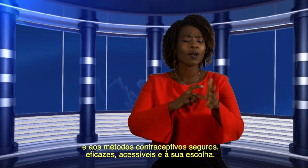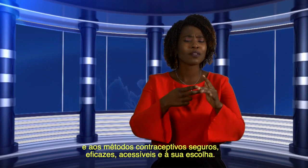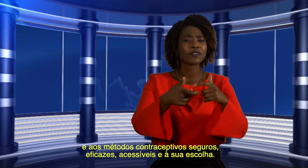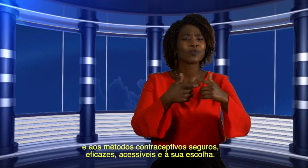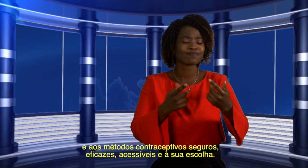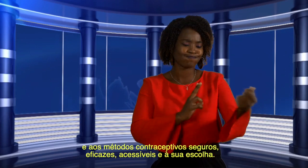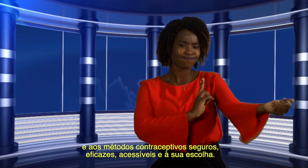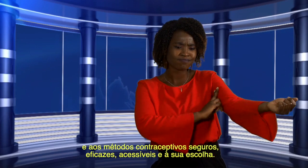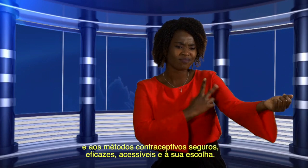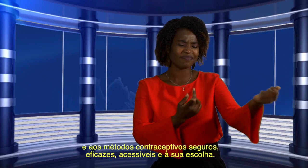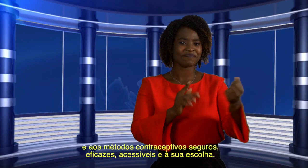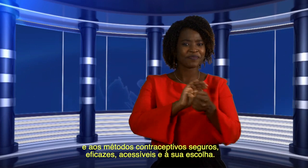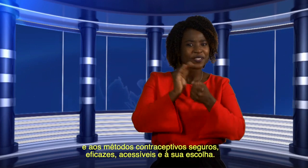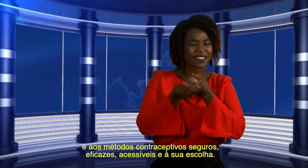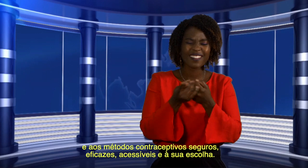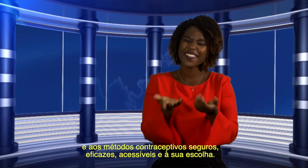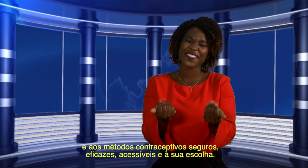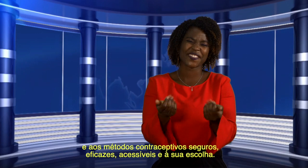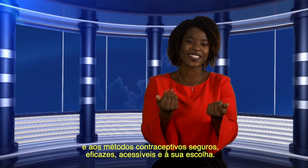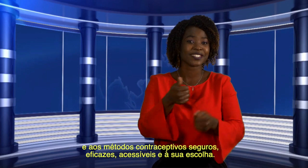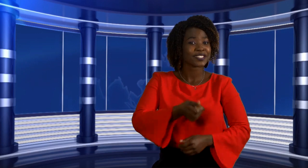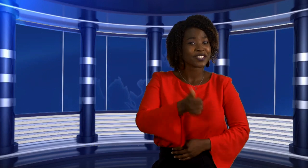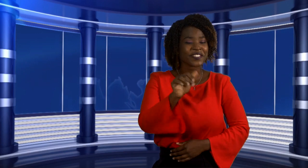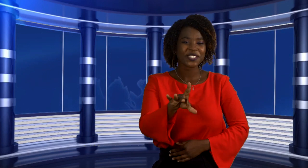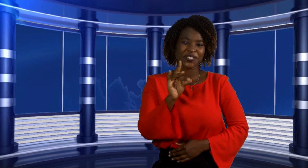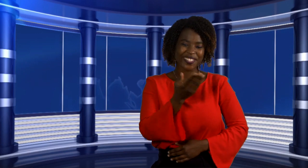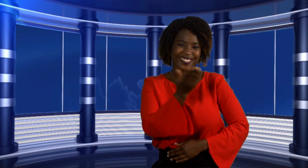seguros, eficazes, acessíveis à sua escolha.